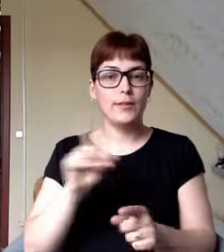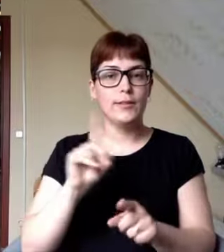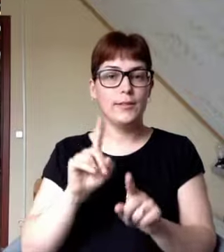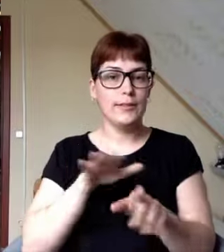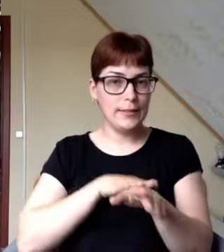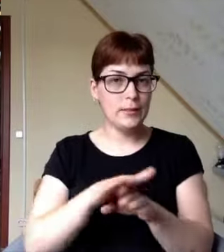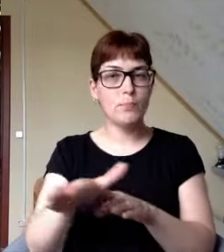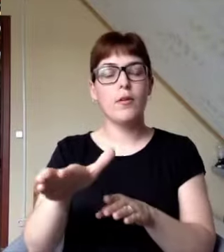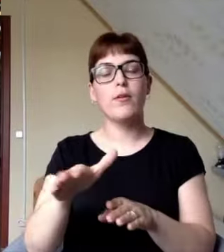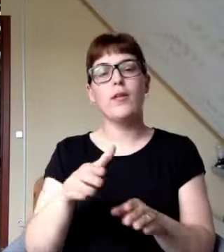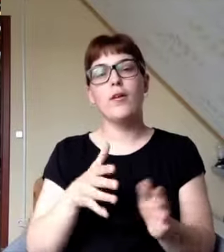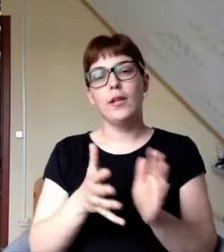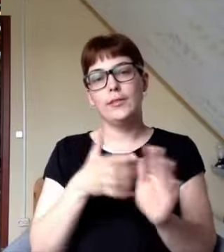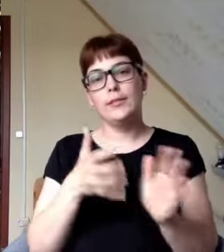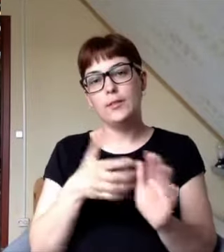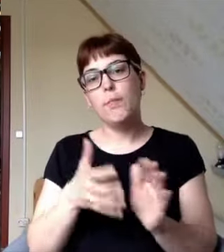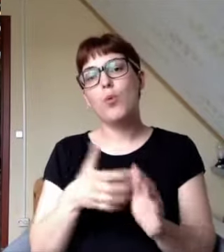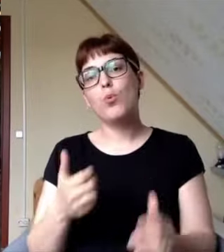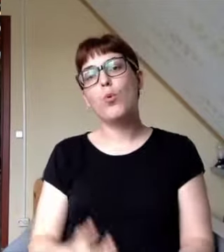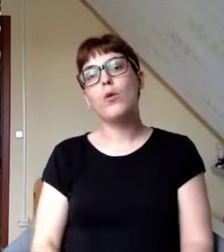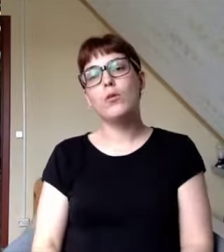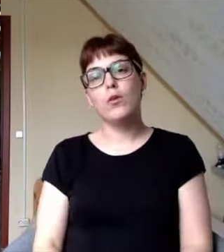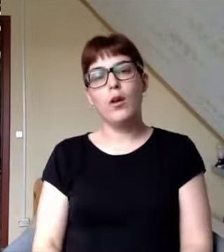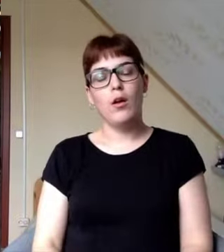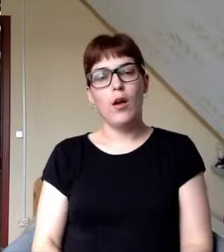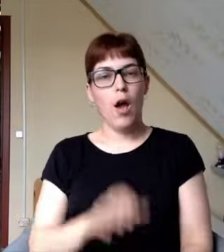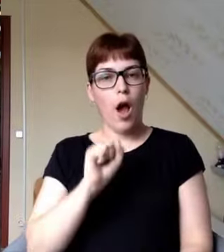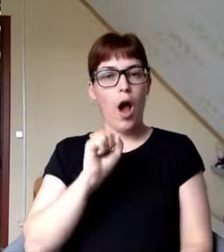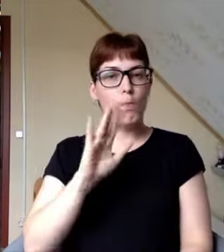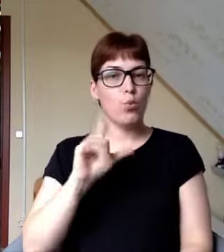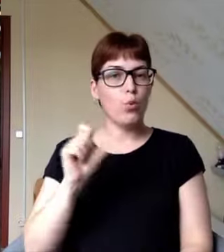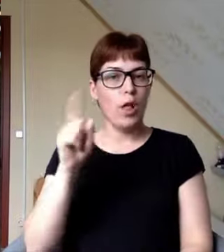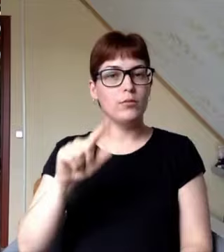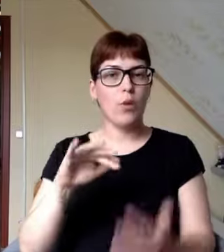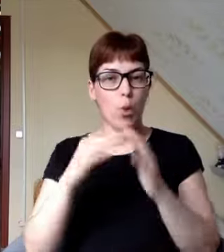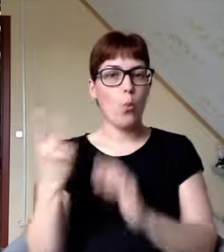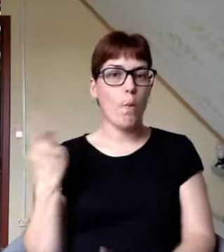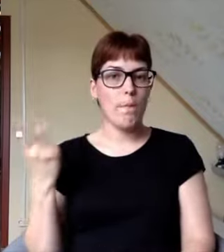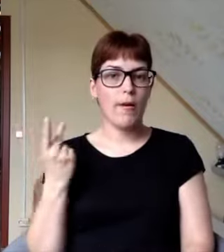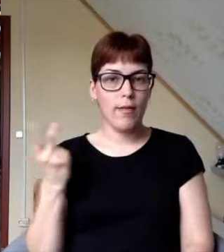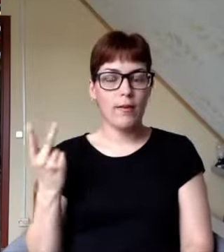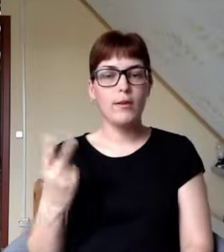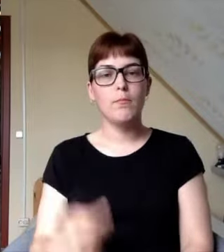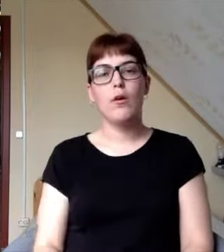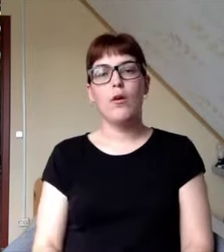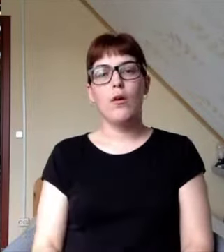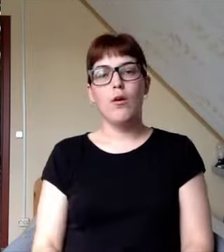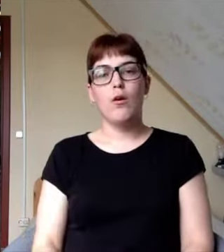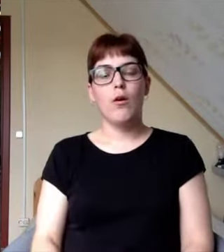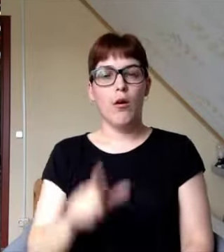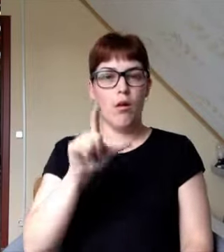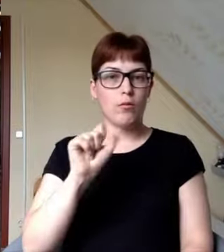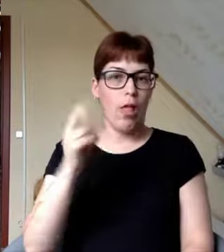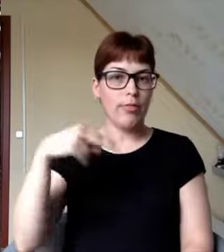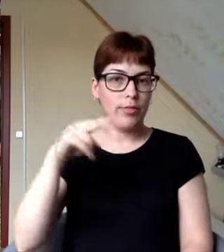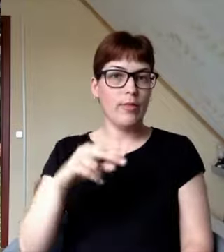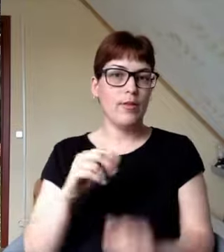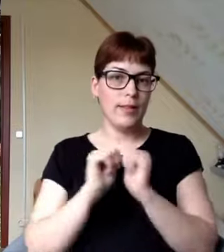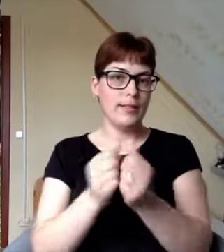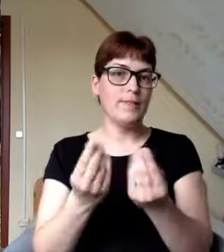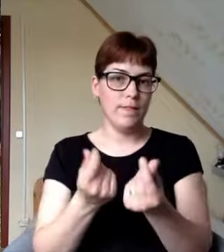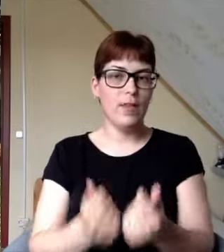realizēti ar pabūs lauku partnerību un ar latu